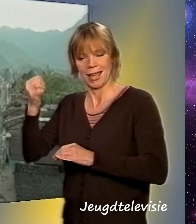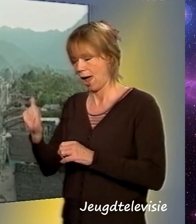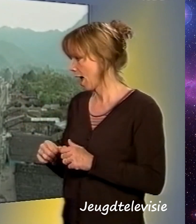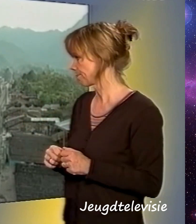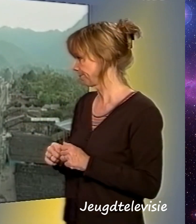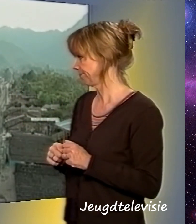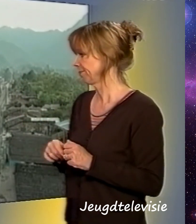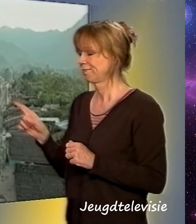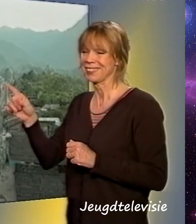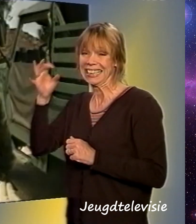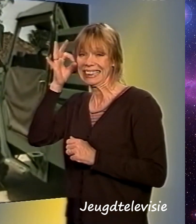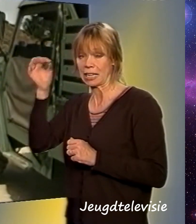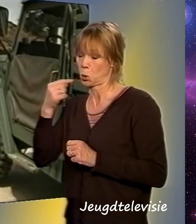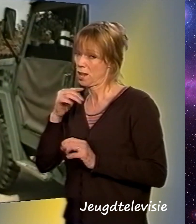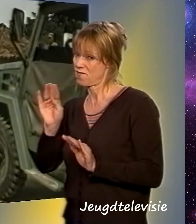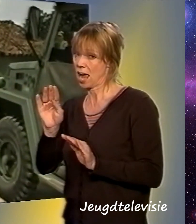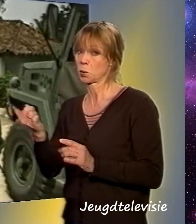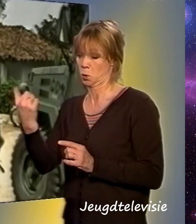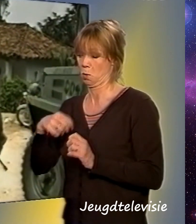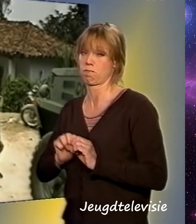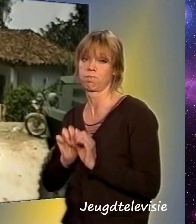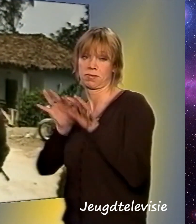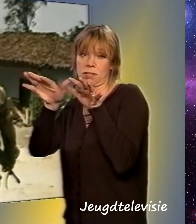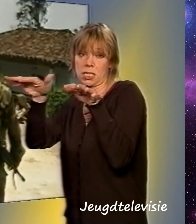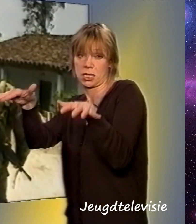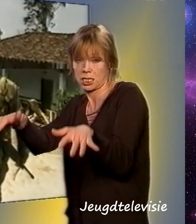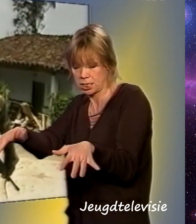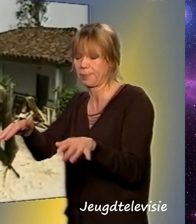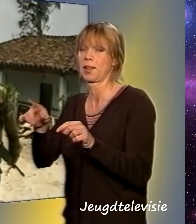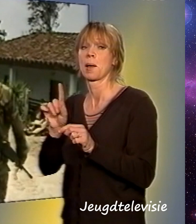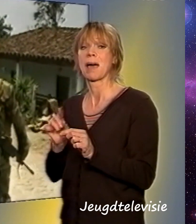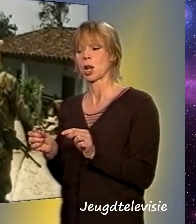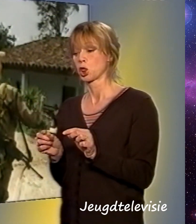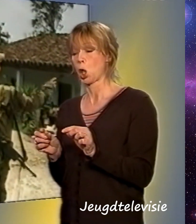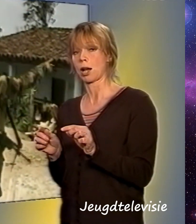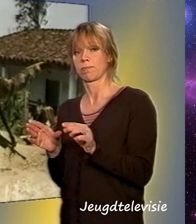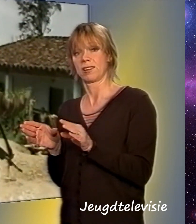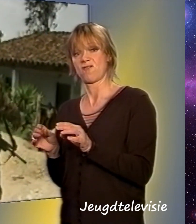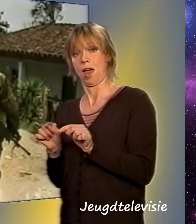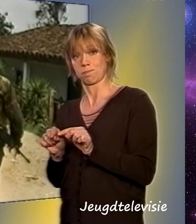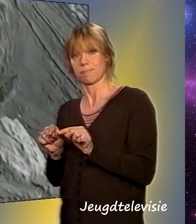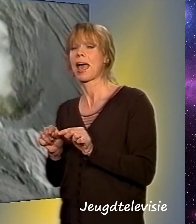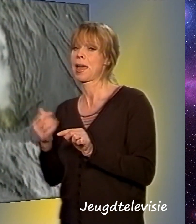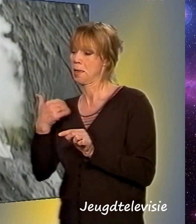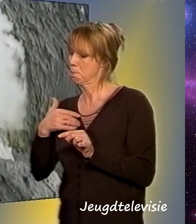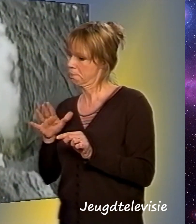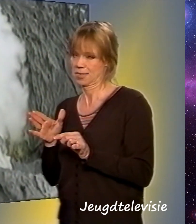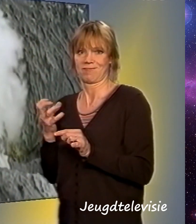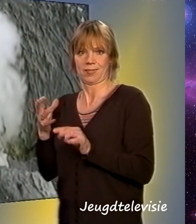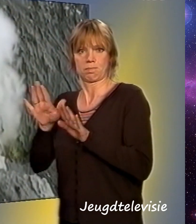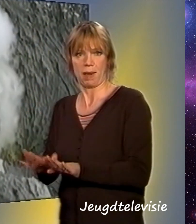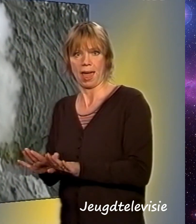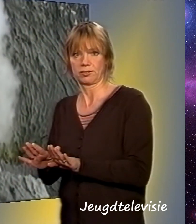maar ook al is het gevaarlijk de meeste mensen uit het dorp onderaan de berg willen niet weg ze willen hun huis en boerenland niet